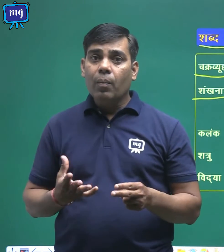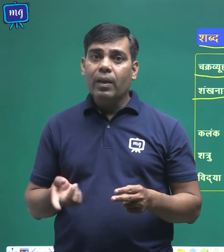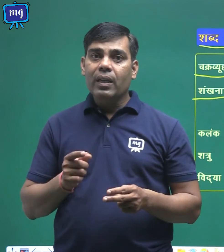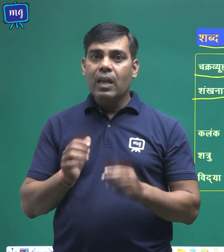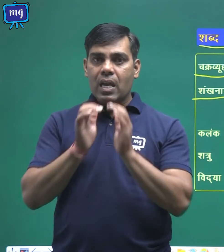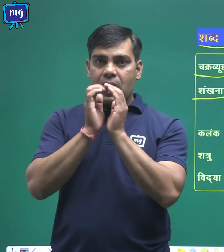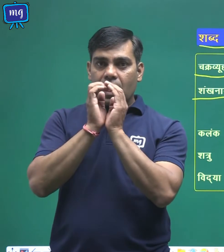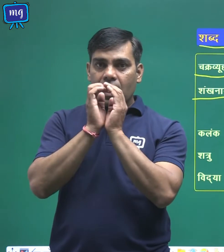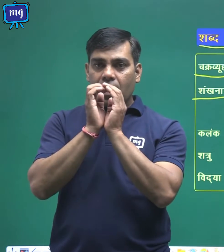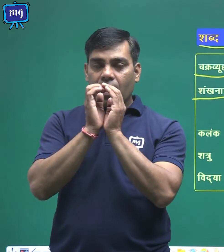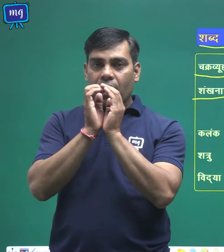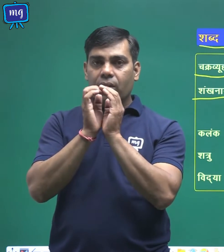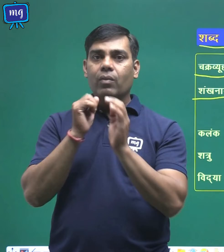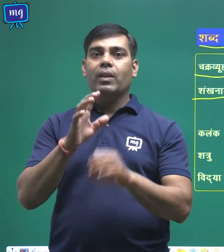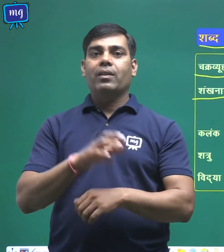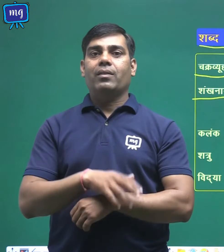शंख ध्वनि।